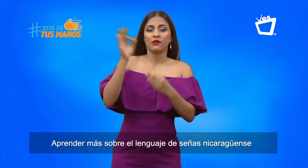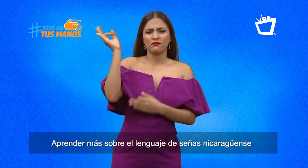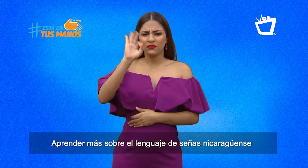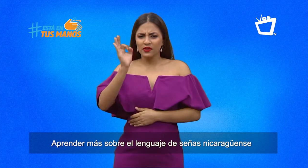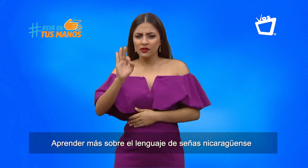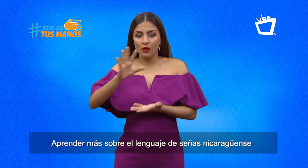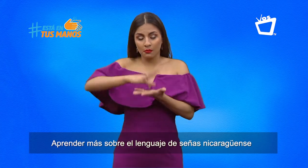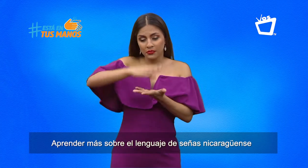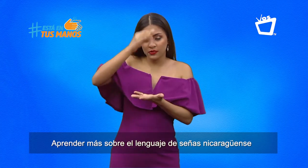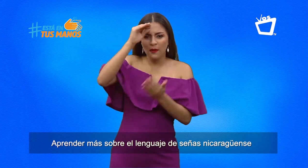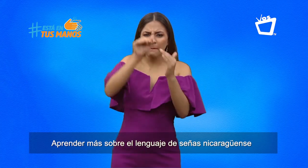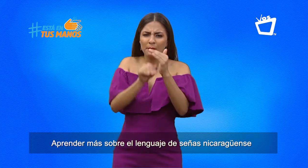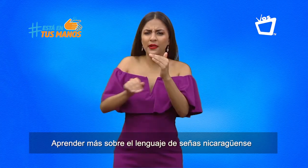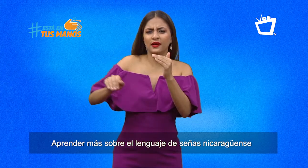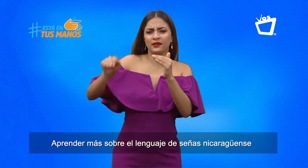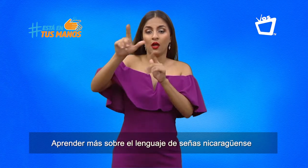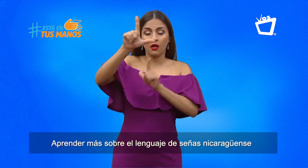sobre el lenguaje de señas nicaragüense